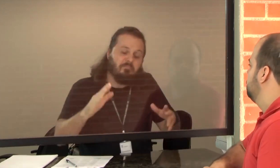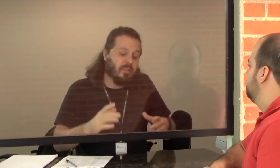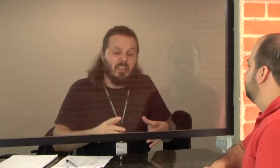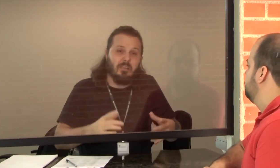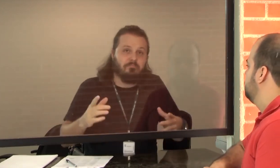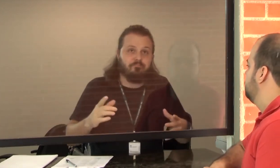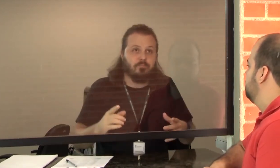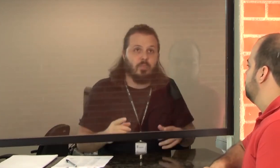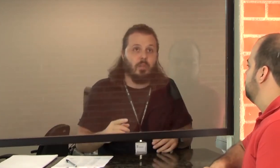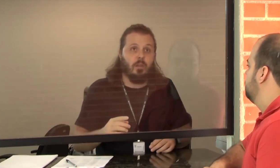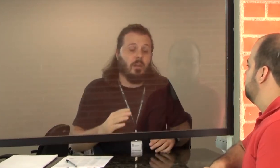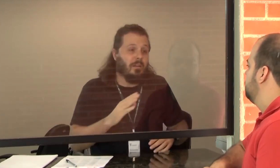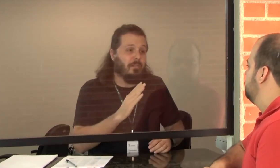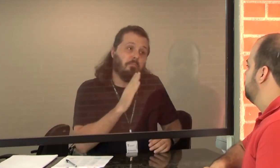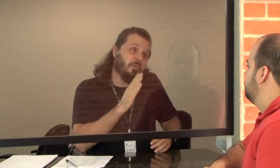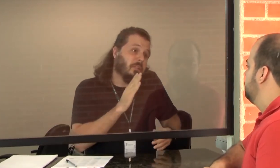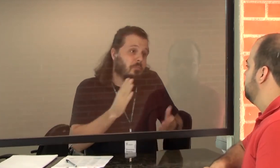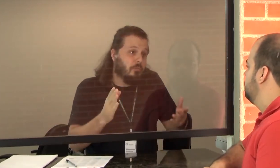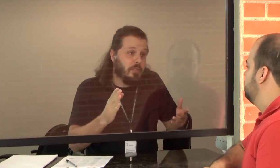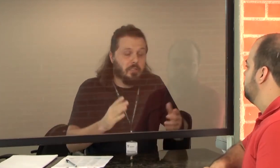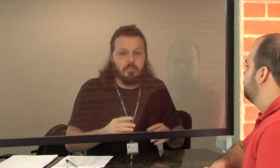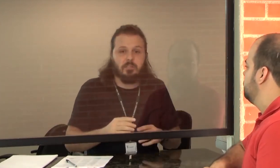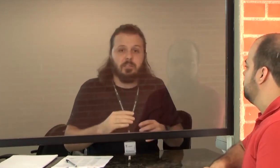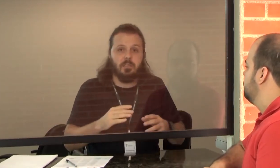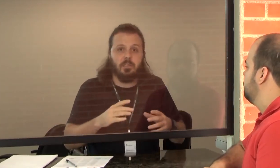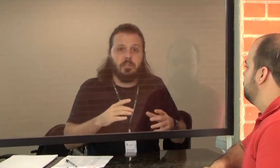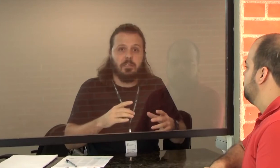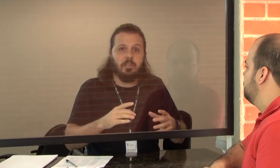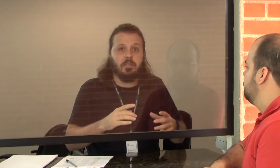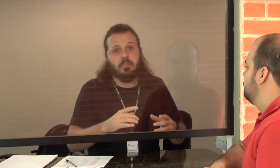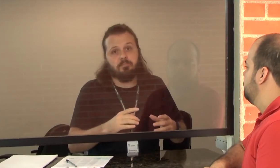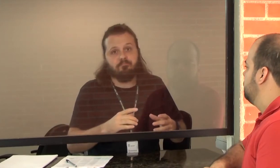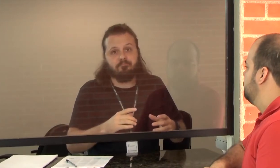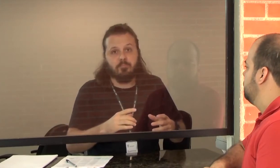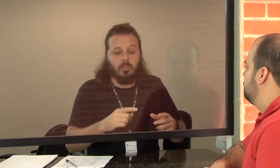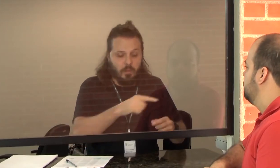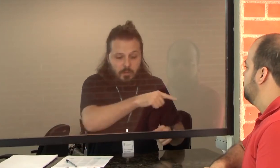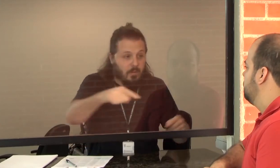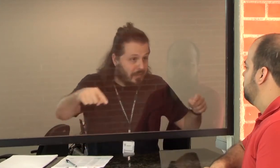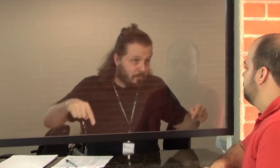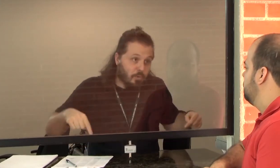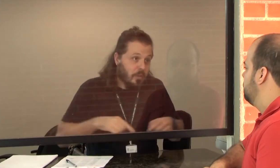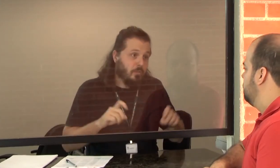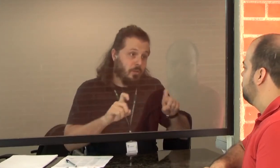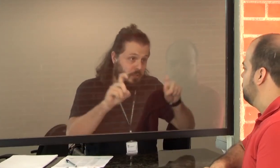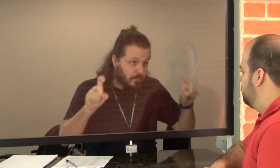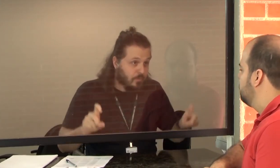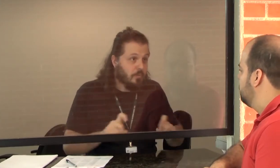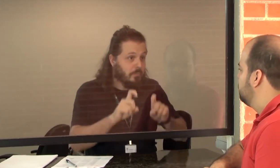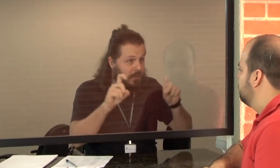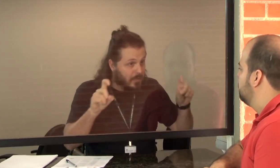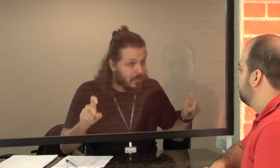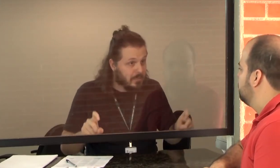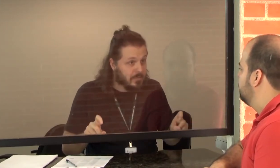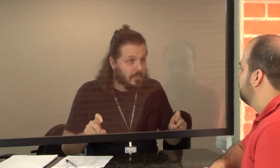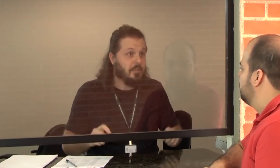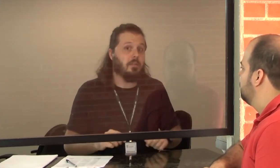A gente... Bom, vou te mostrar os laboratórios de informática e também a